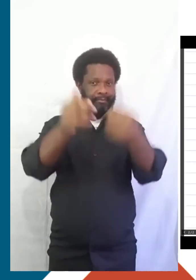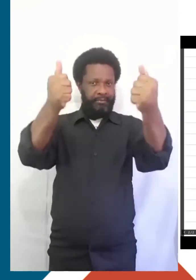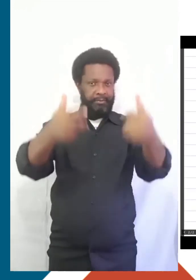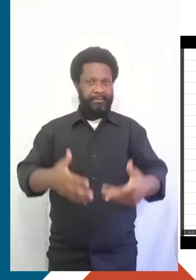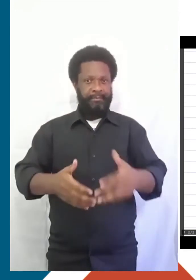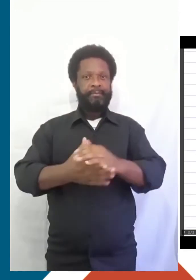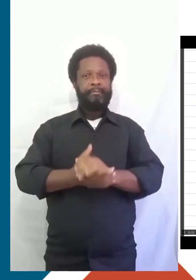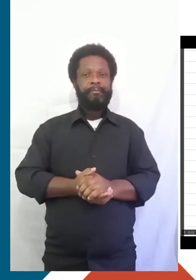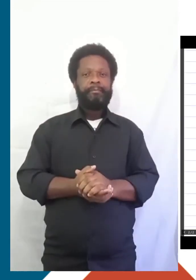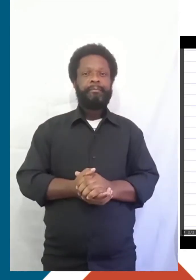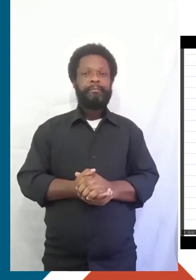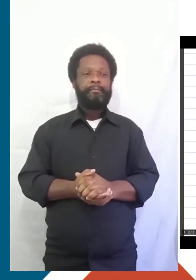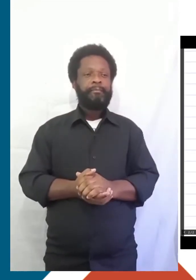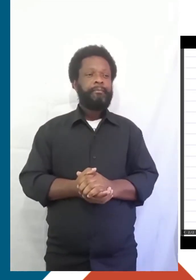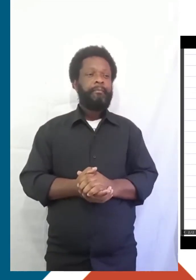a gente vai ver aqui agora.